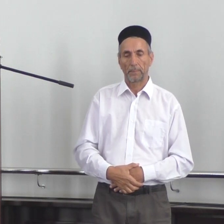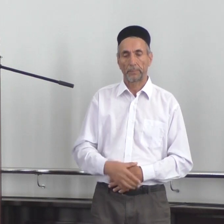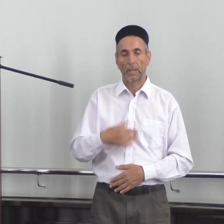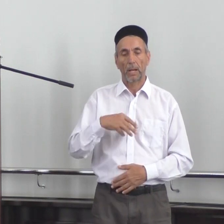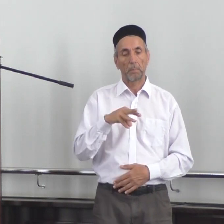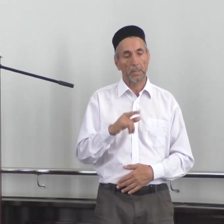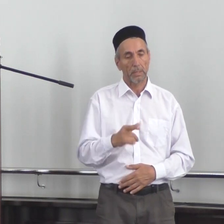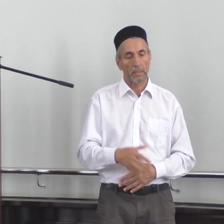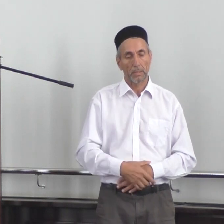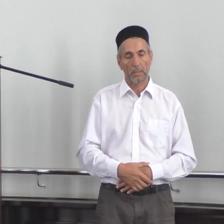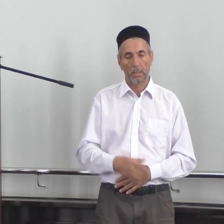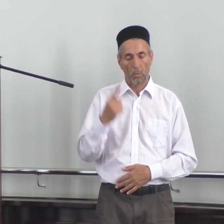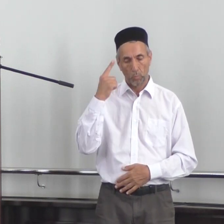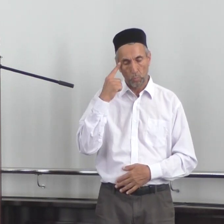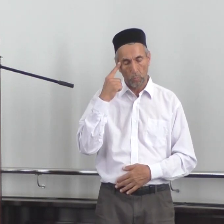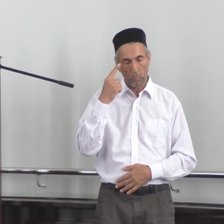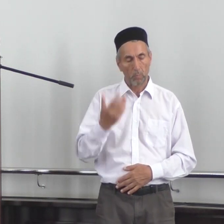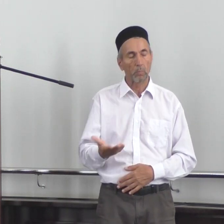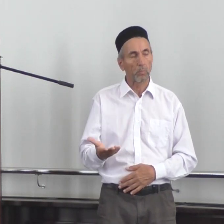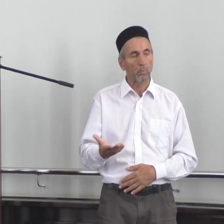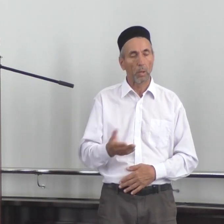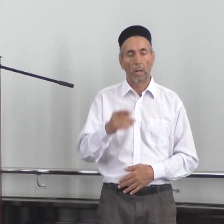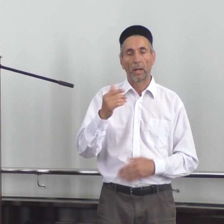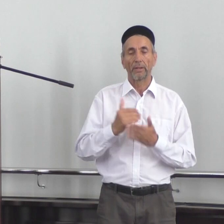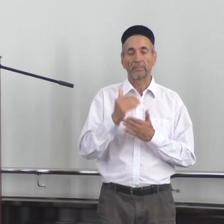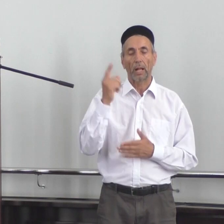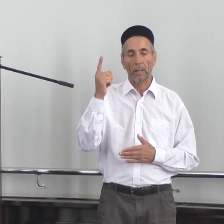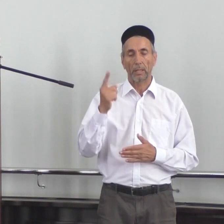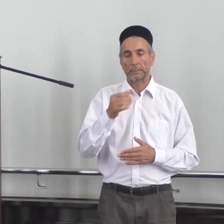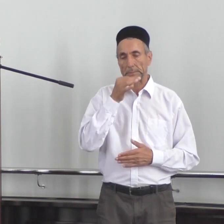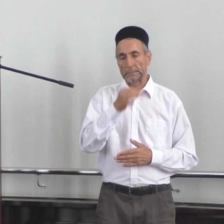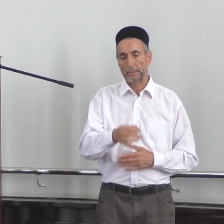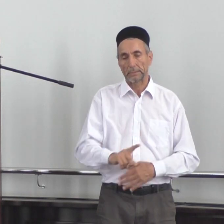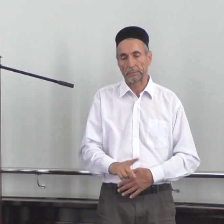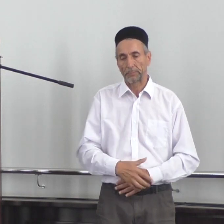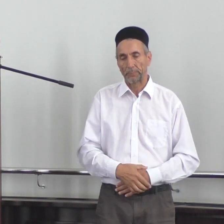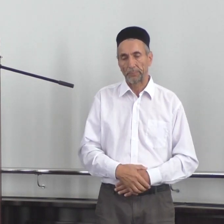ә без уйласак иде. Аллаһ әйтә,